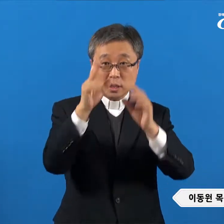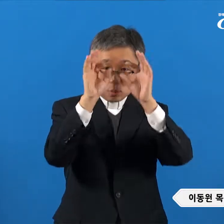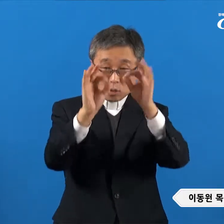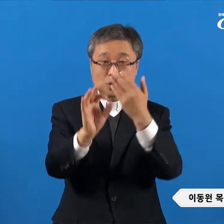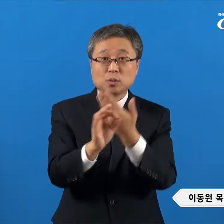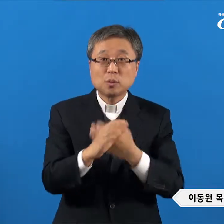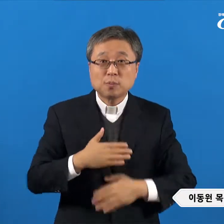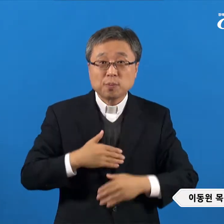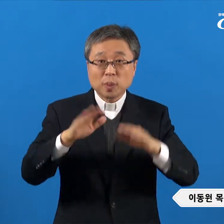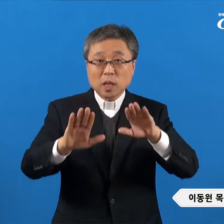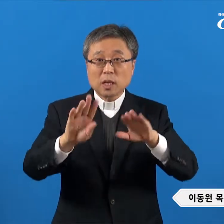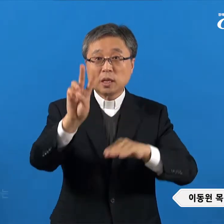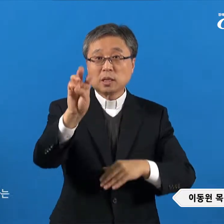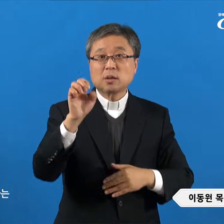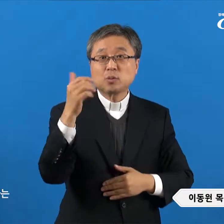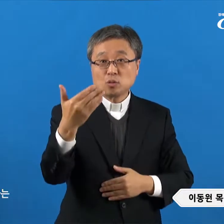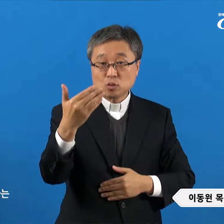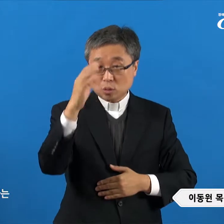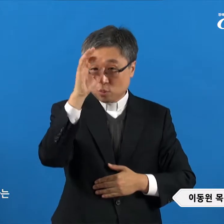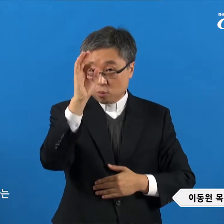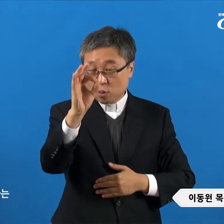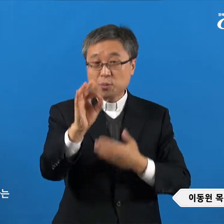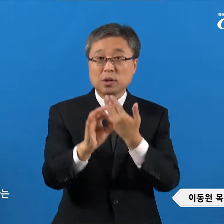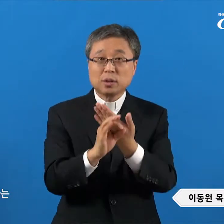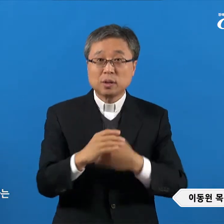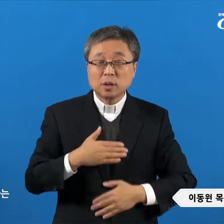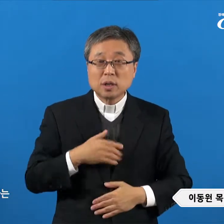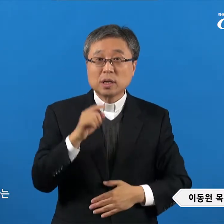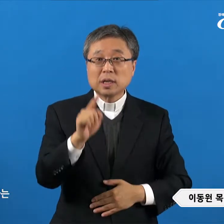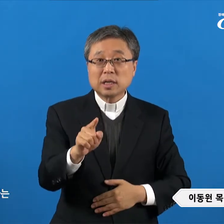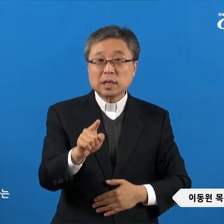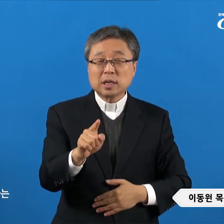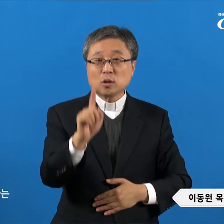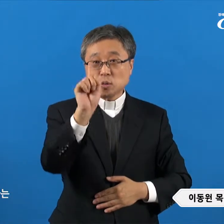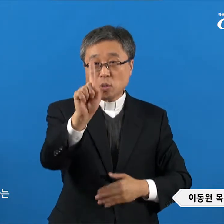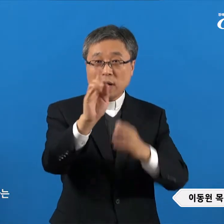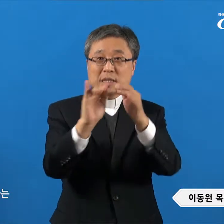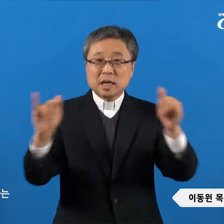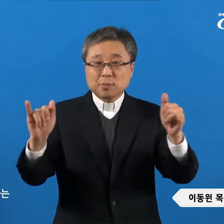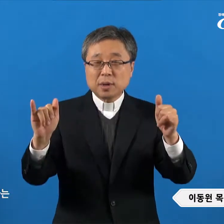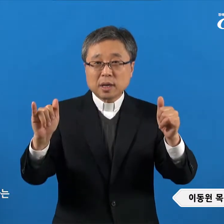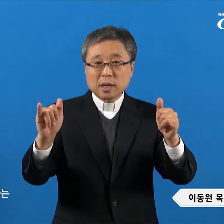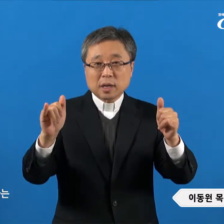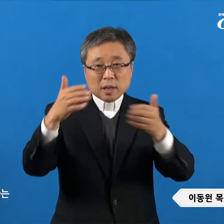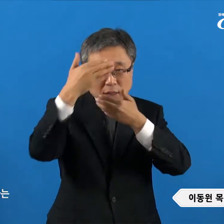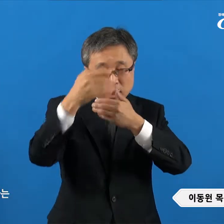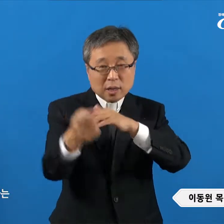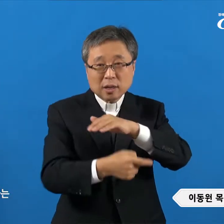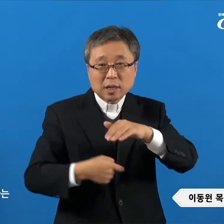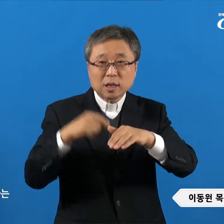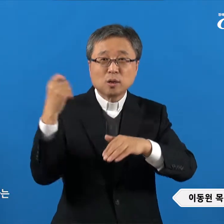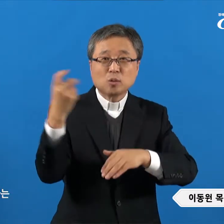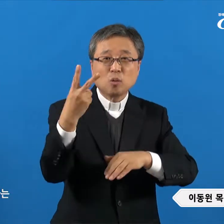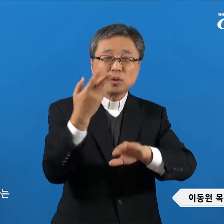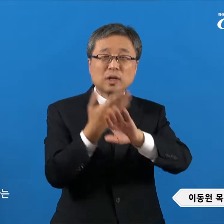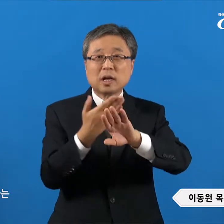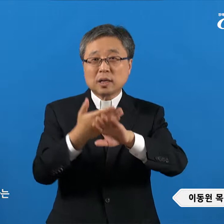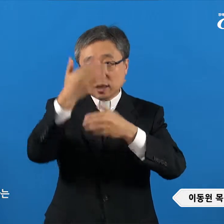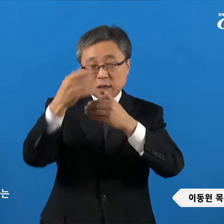보시면 본문의 39절, 시작되는 39절은 또 한 명의 강도, 성경은 이 또 한 명의 강도를